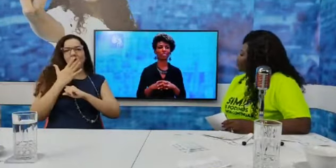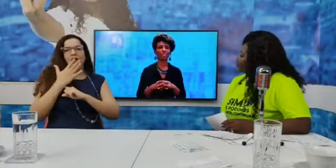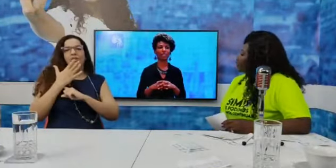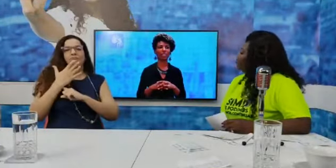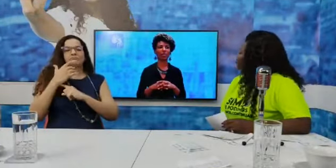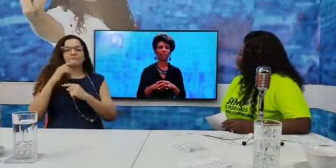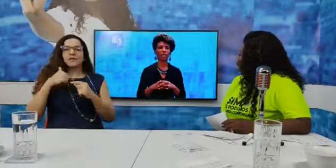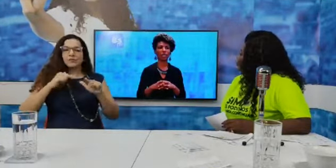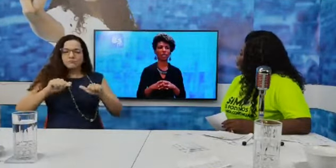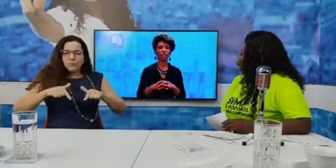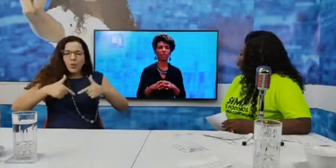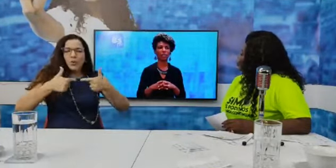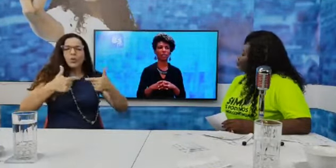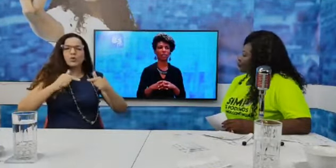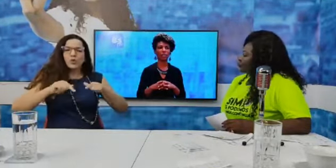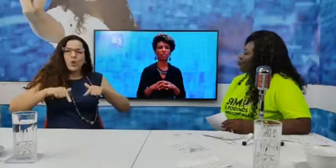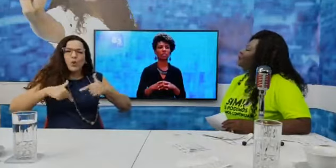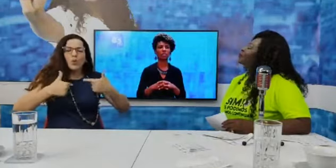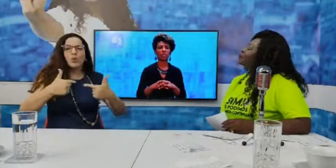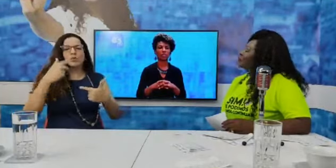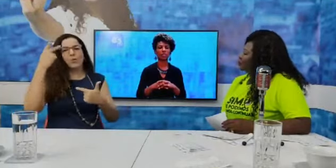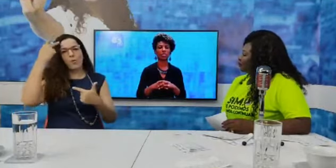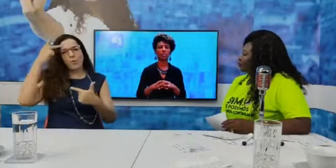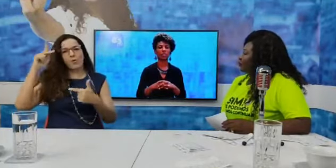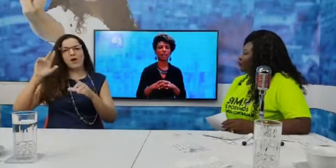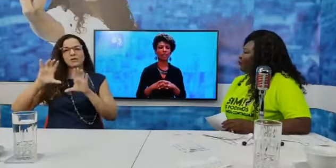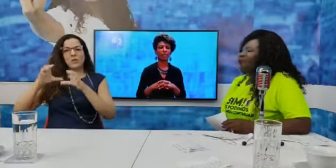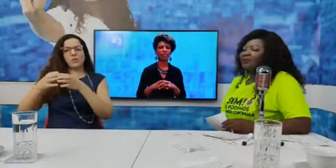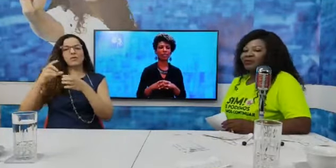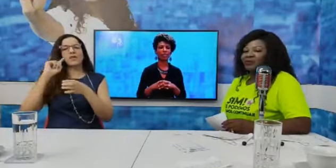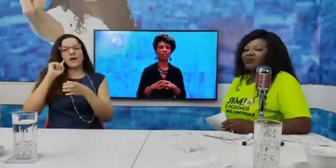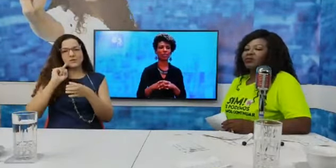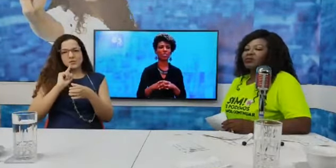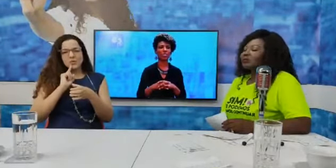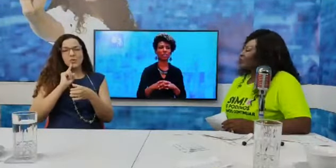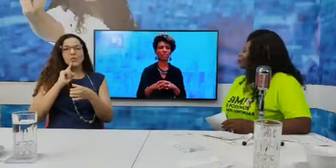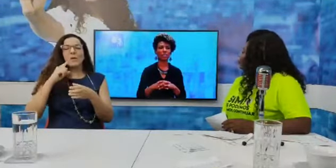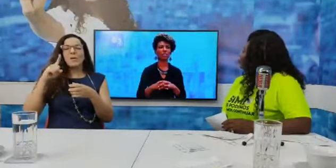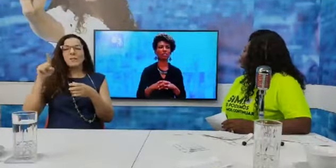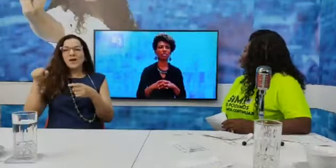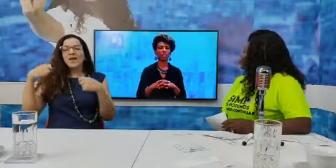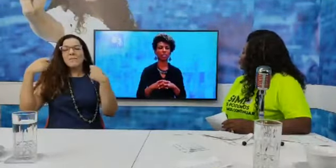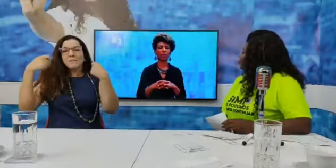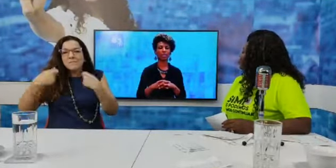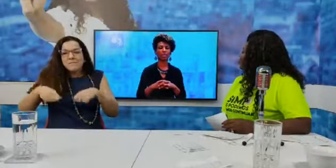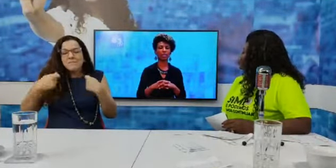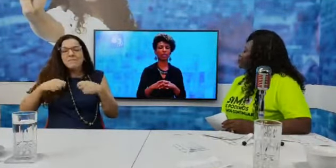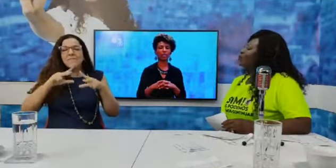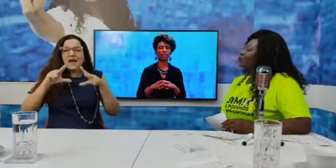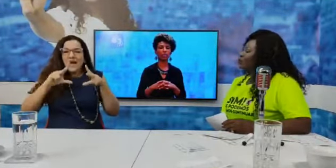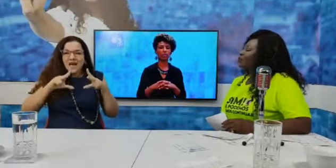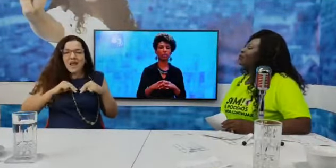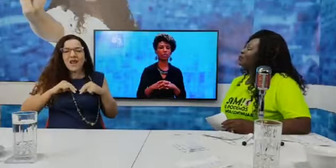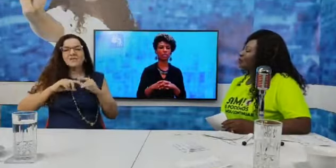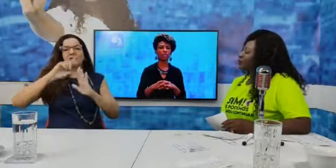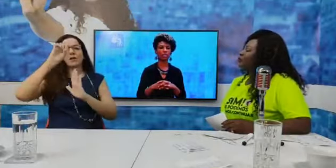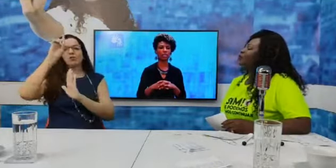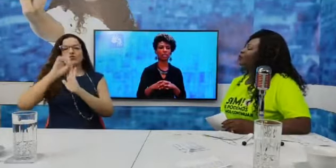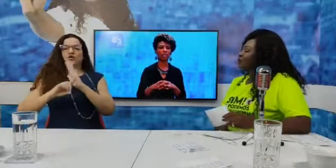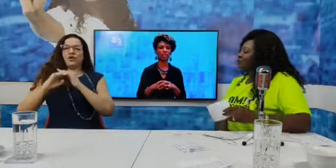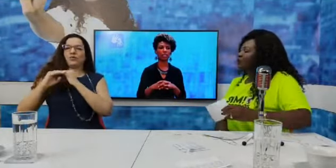Que Deus realmente nos abençoe, nos dê mais força para essa luta em relação